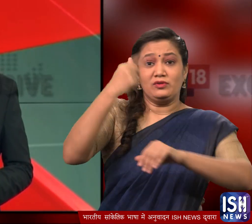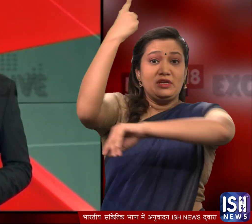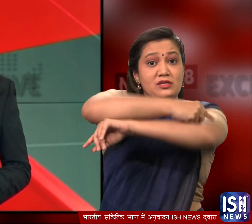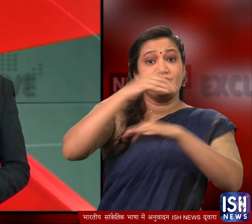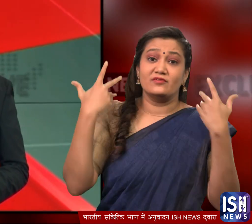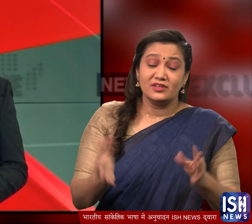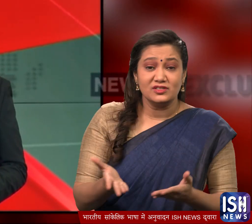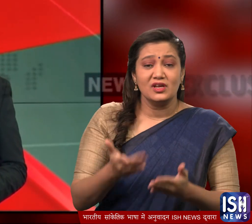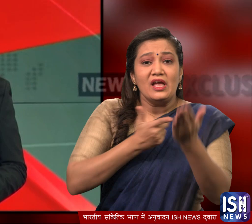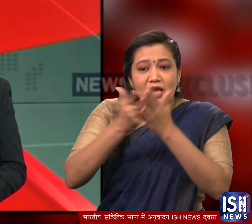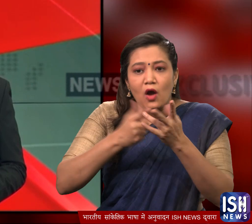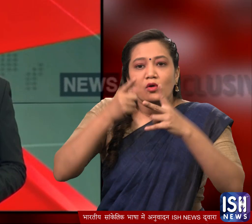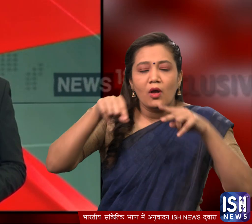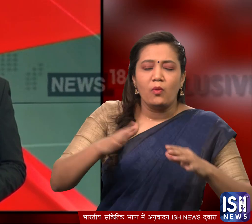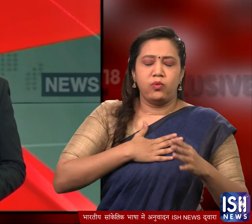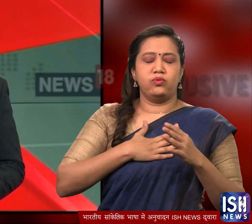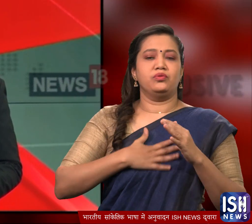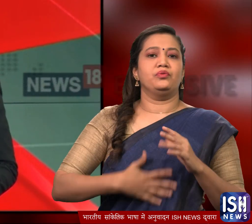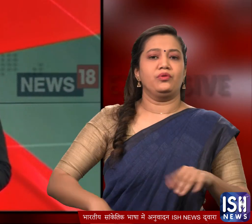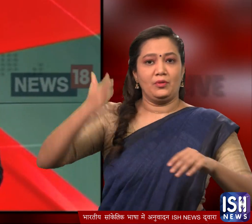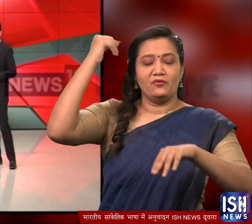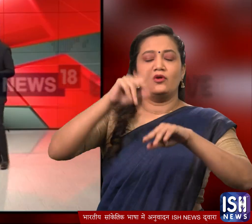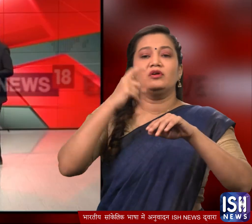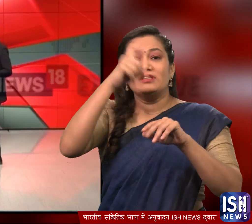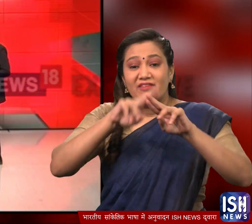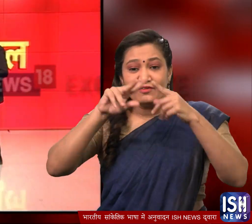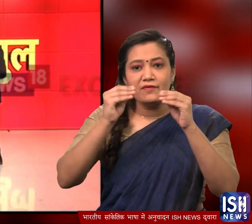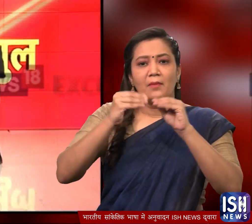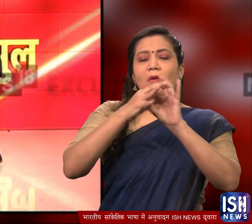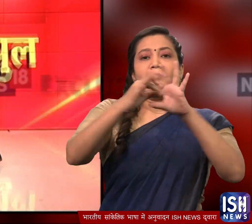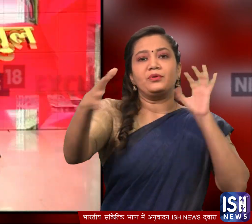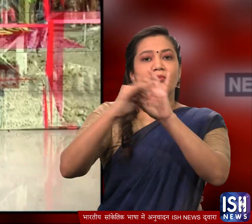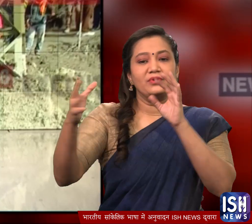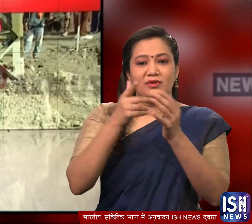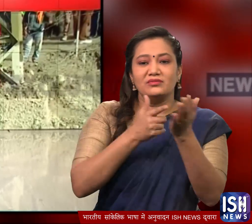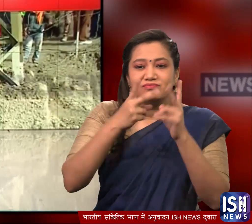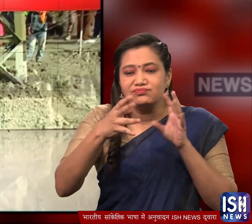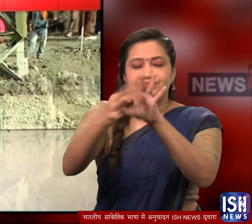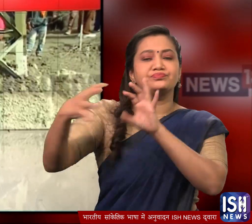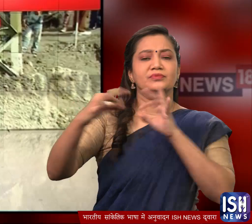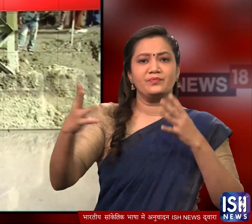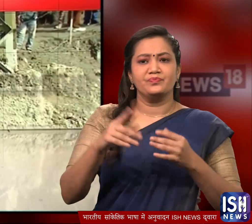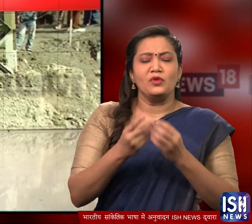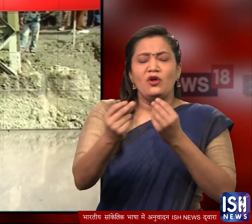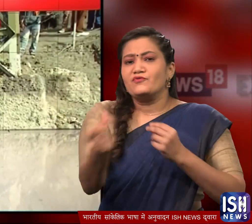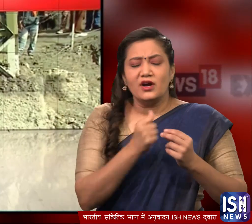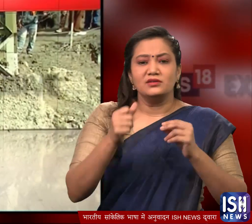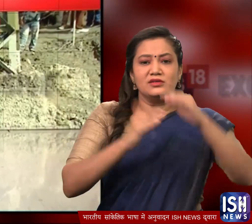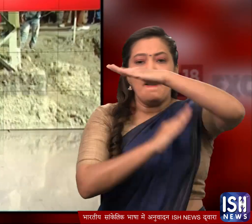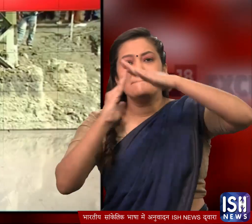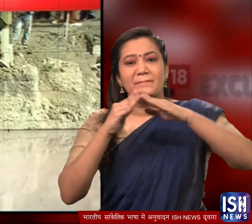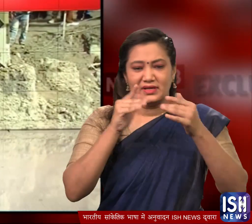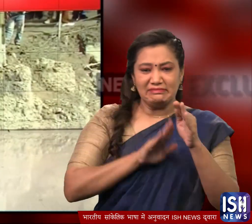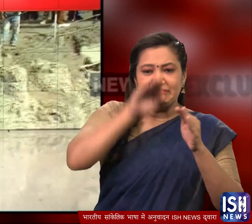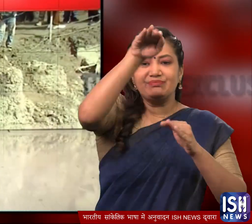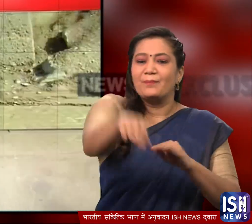6 दिन बाद उन गांवों के लोगों को राहत मिली जिनका 7 फरवरी को बाकी इलाकों से संपर्क टूट गया था। हालांकि इतनी जल्दी वहां नदी